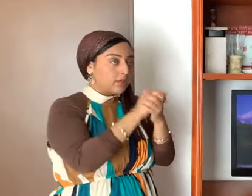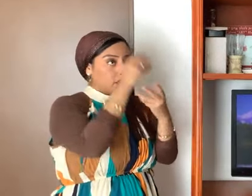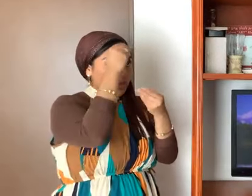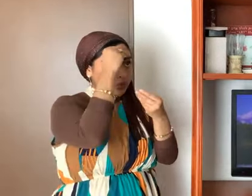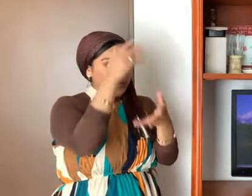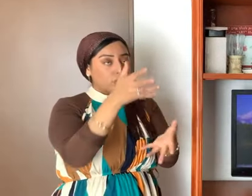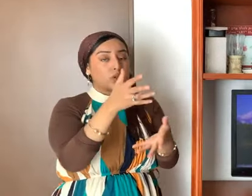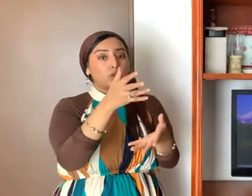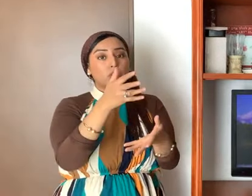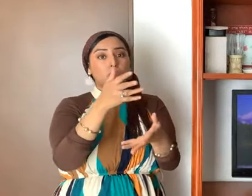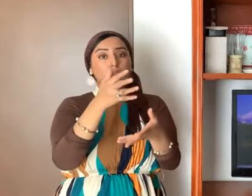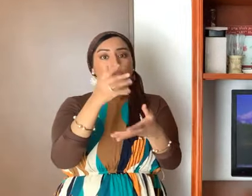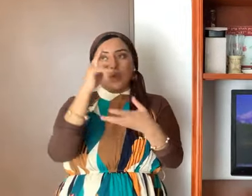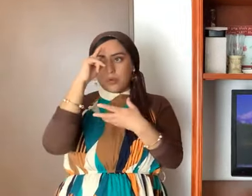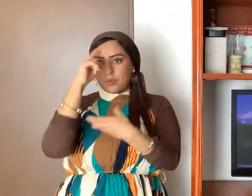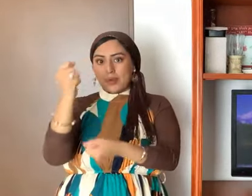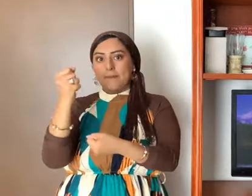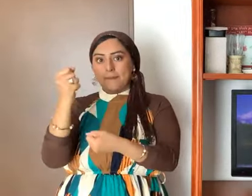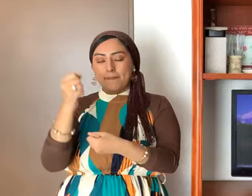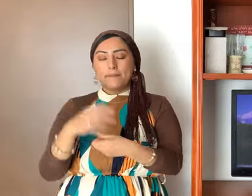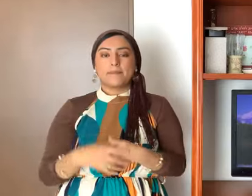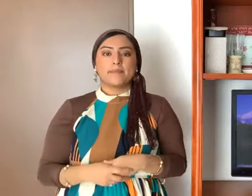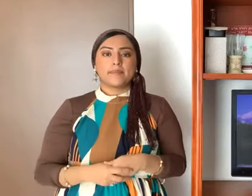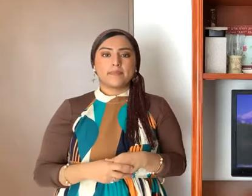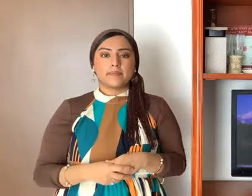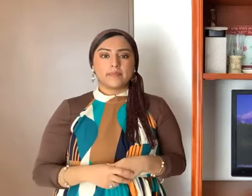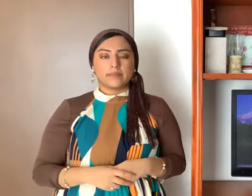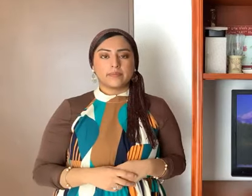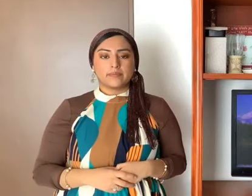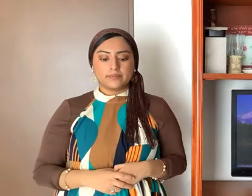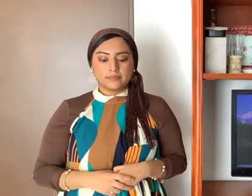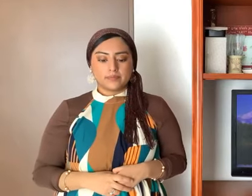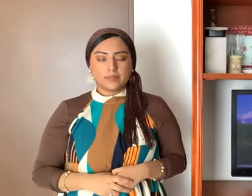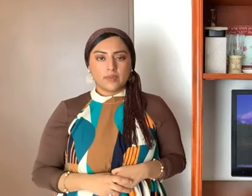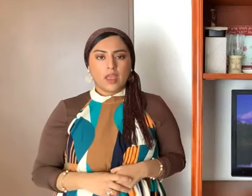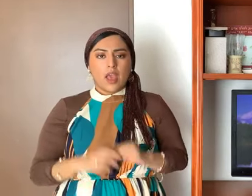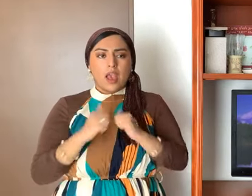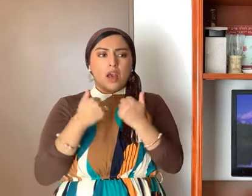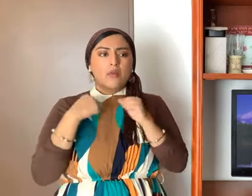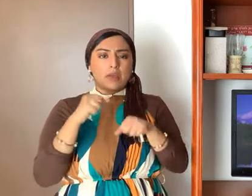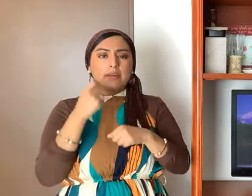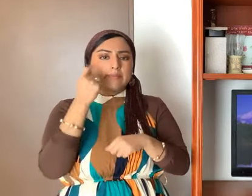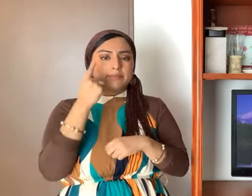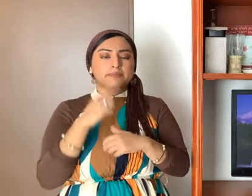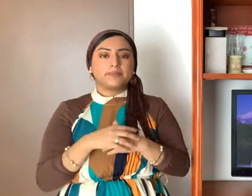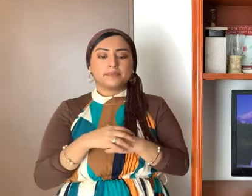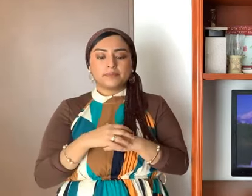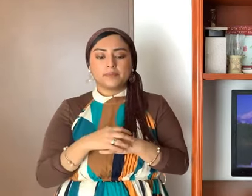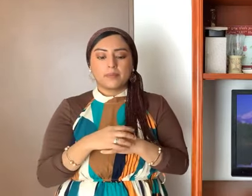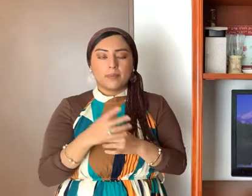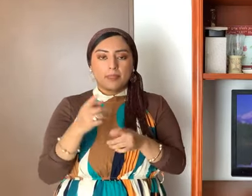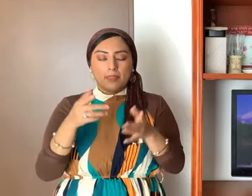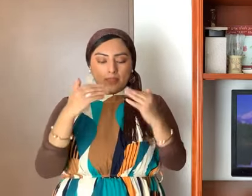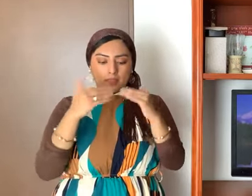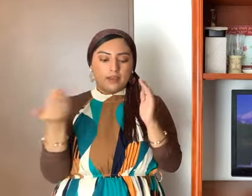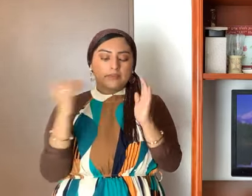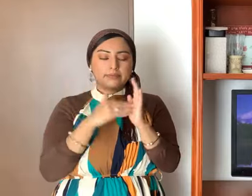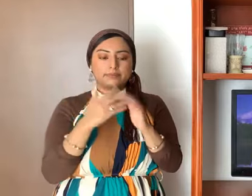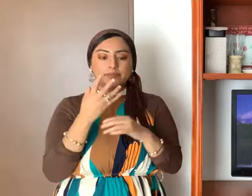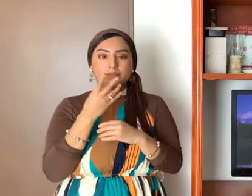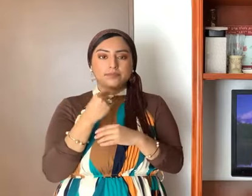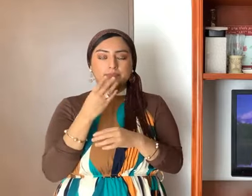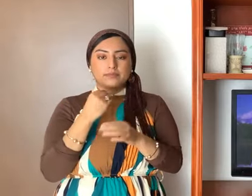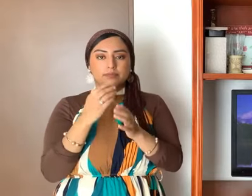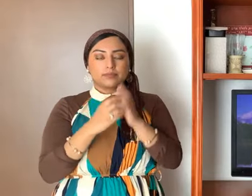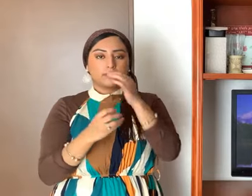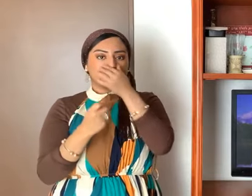obedecer. Pero entonces, ¿qué es creer? ¿Cómo podríamos entenderlo? Vamos a Hebreos nuevamente